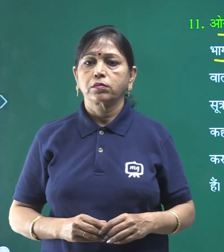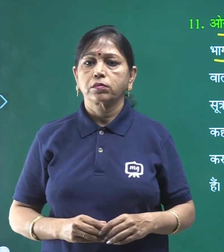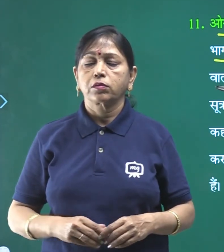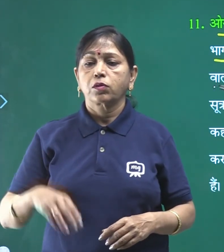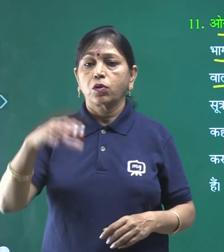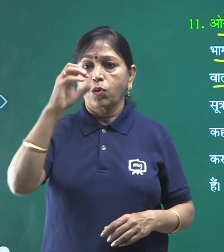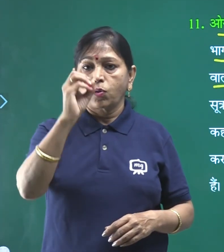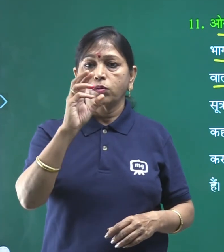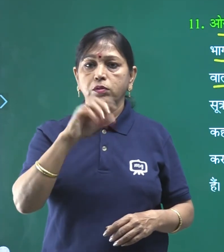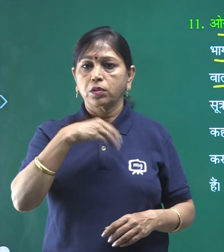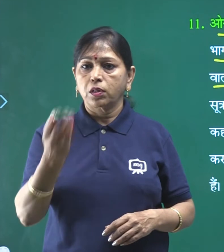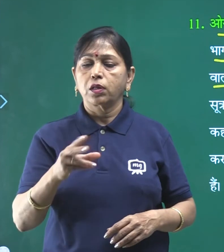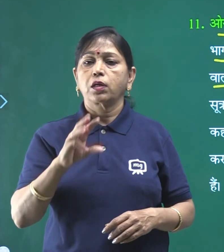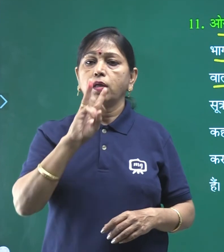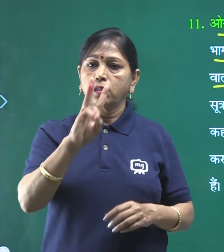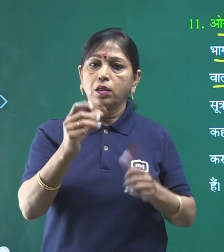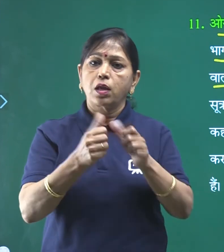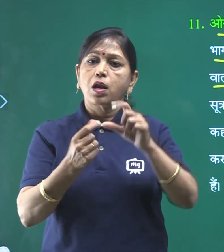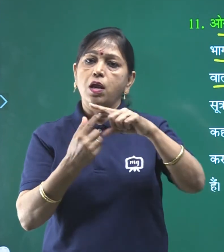परमाणु वाले हैं